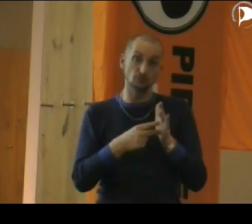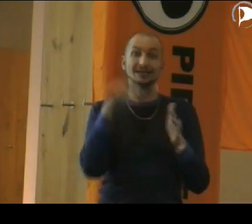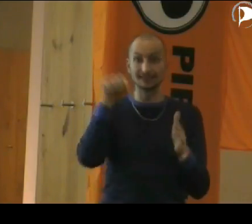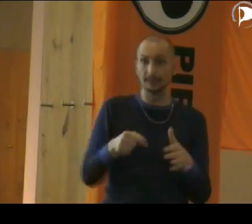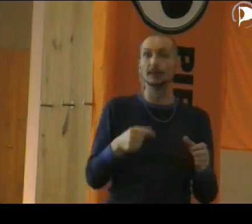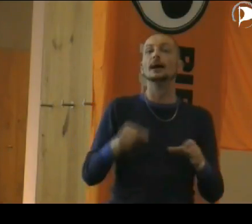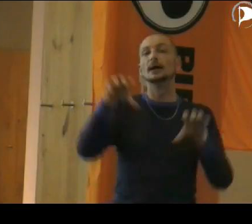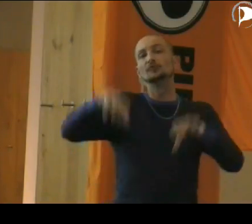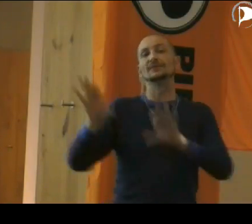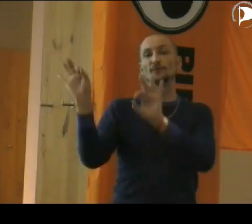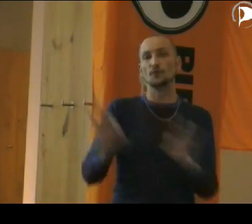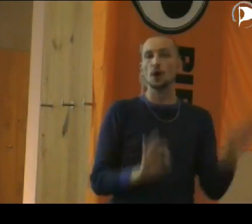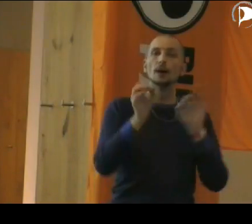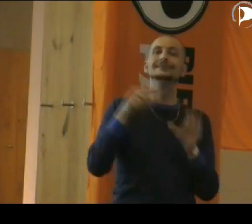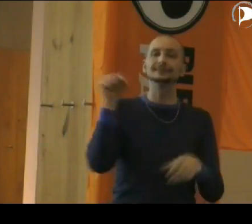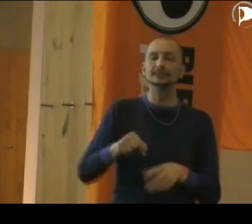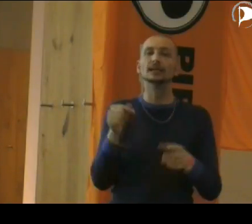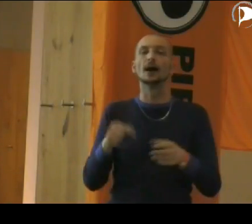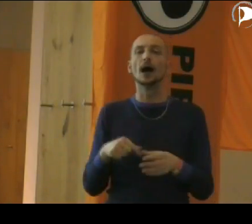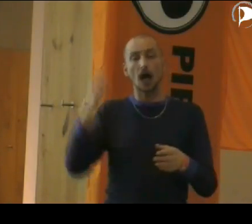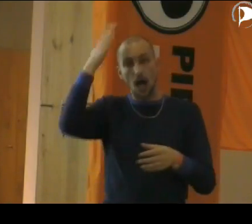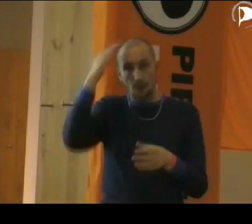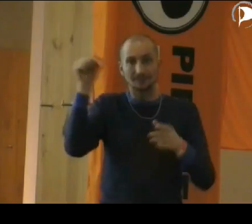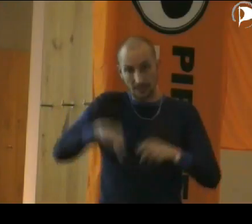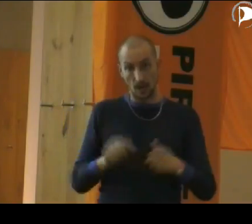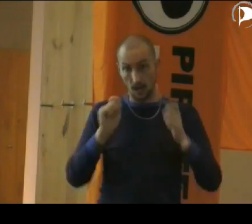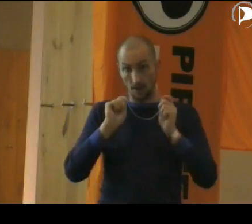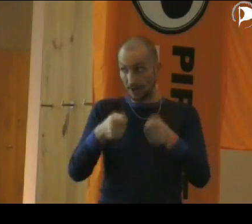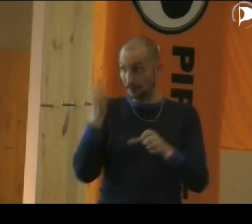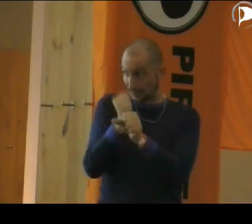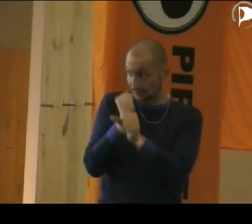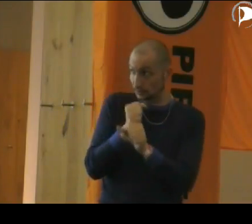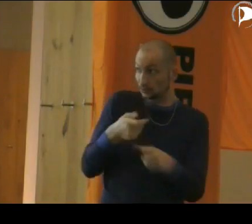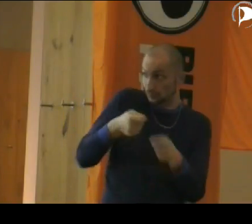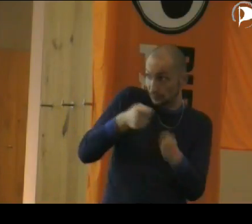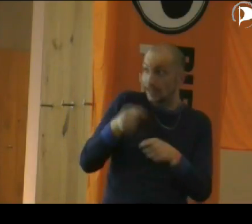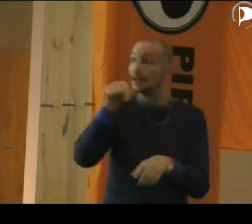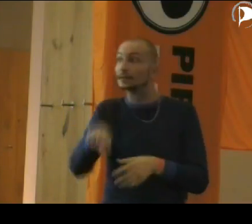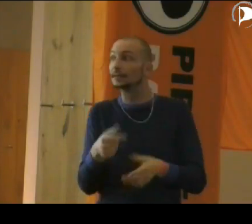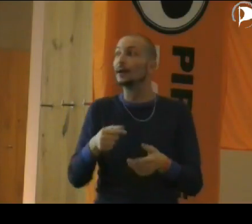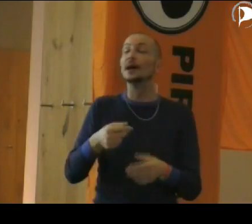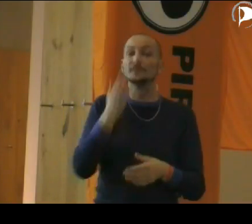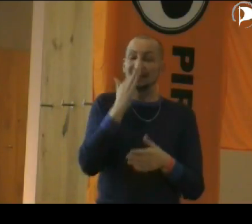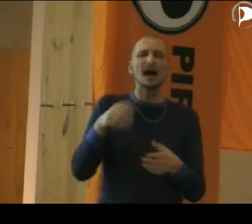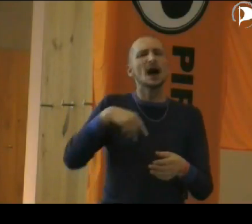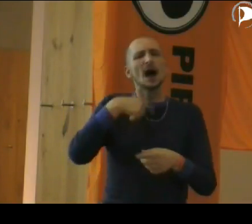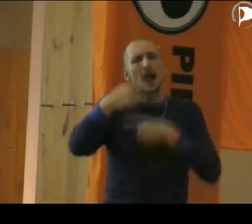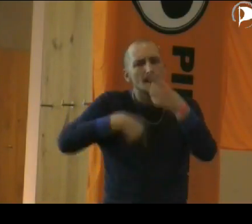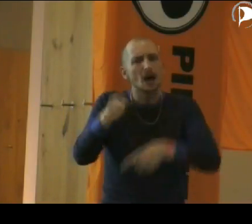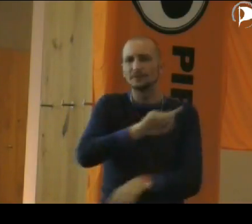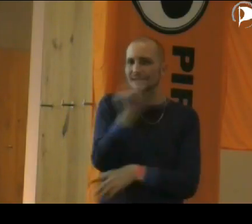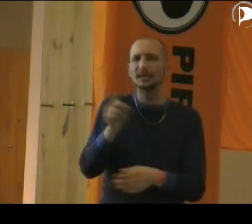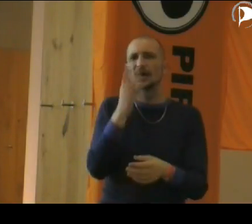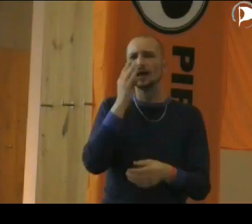im laden zusammenhält und im zweifel auch mal selbst tätig werden kann und muss wenn es gerade nicht läuft und auch man geht bis zum